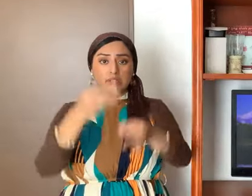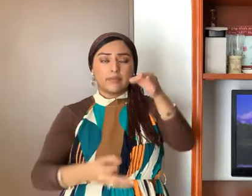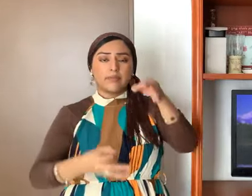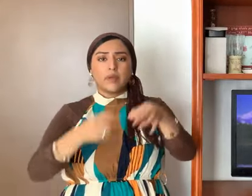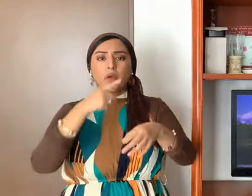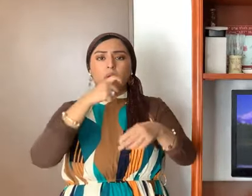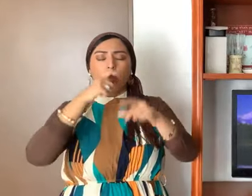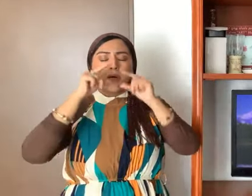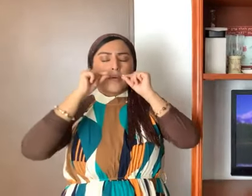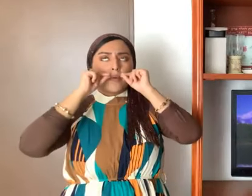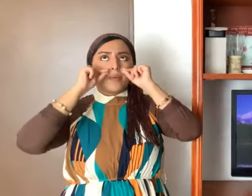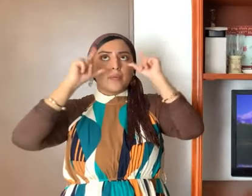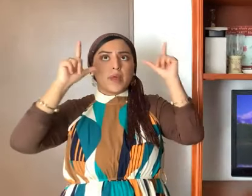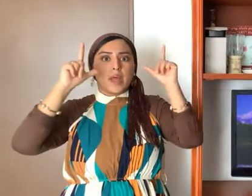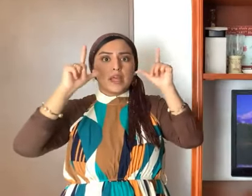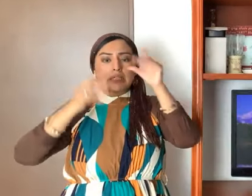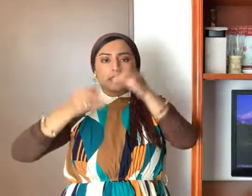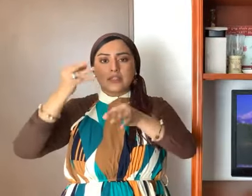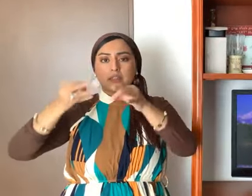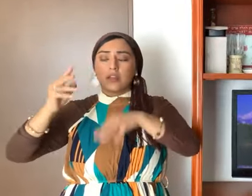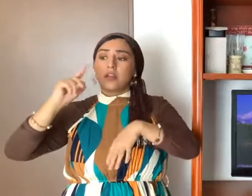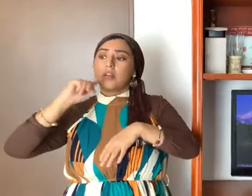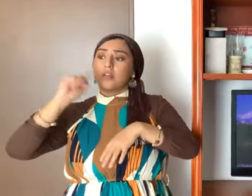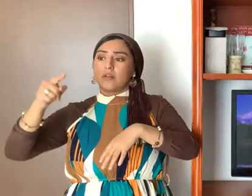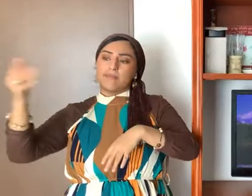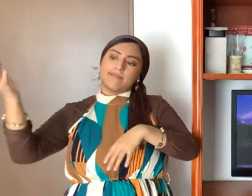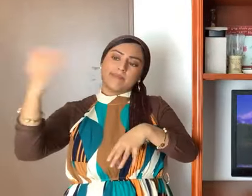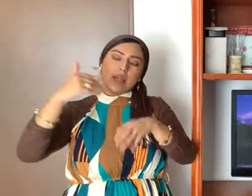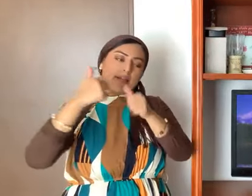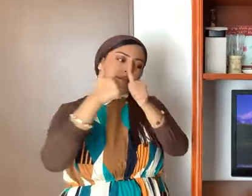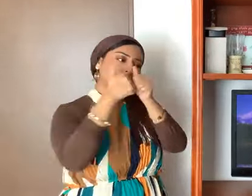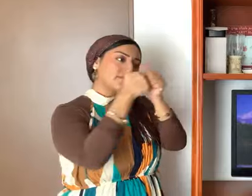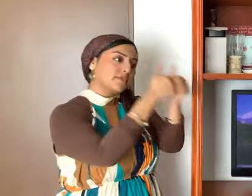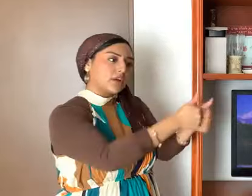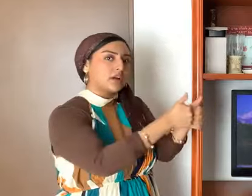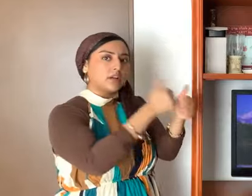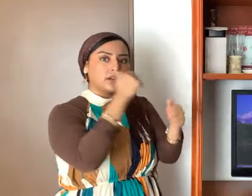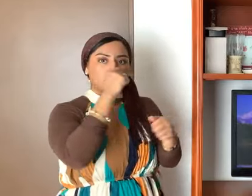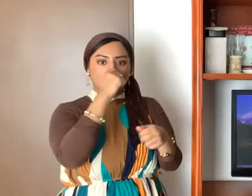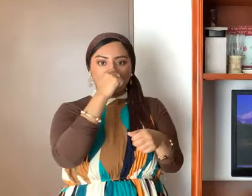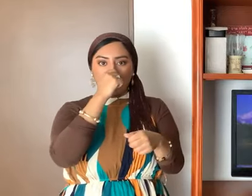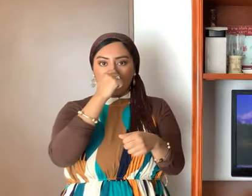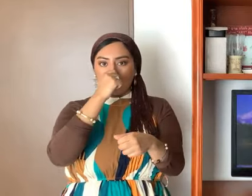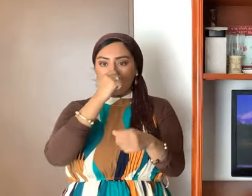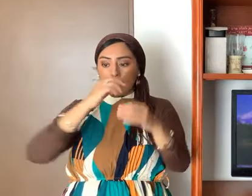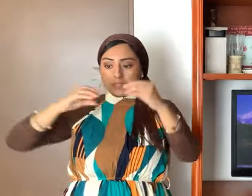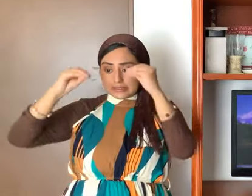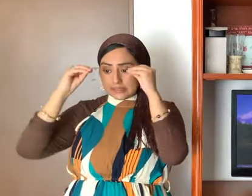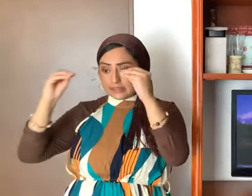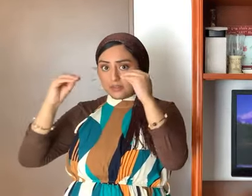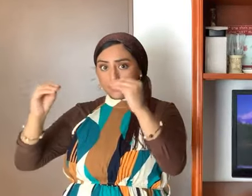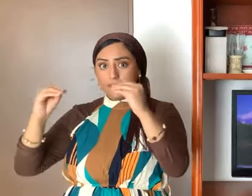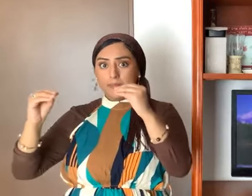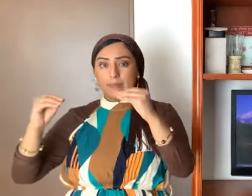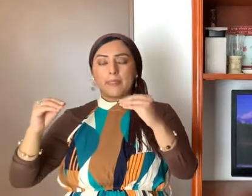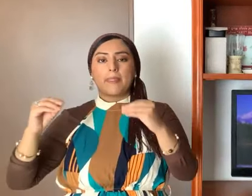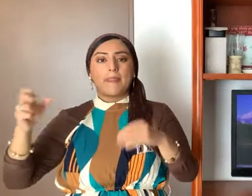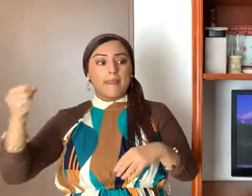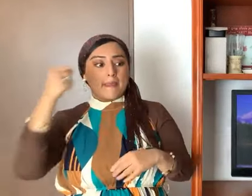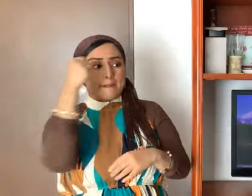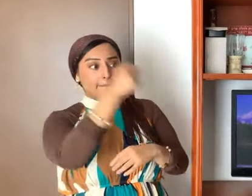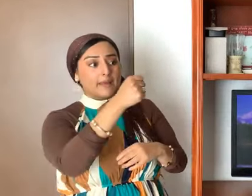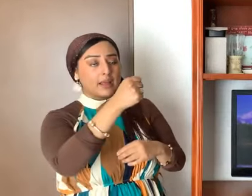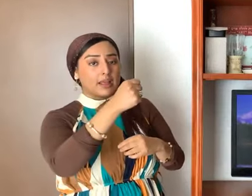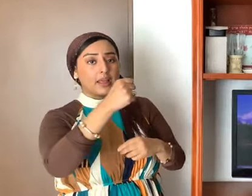¿Quién despertó del oriente al justo? Lo llamó para que le siguiese. Entregó delante de naciones y le hizo enseñorear de reyes. Los entregó a su espada